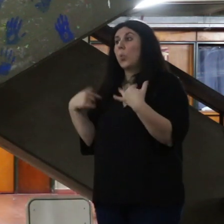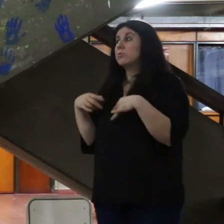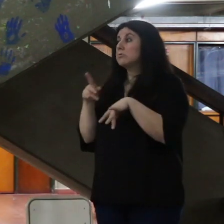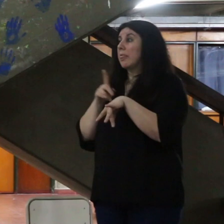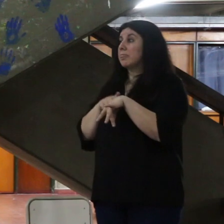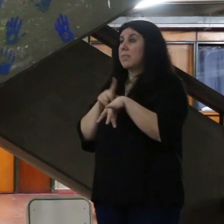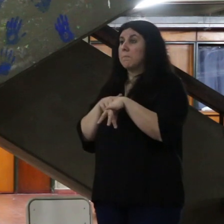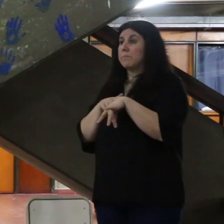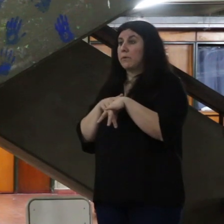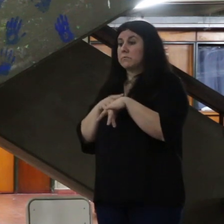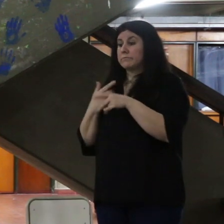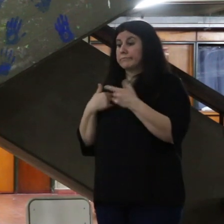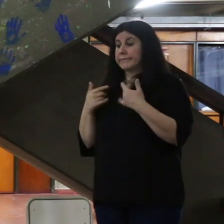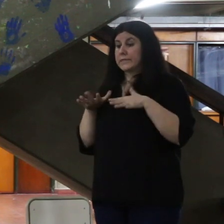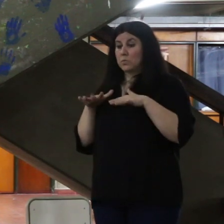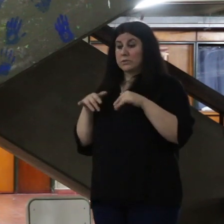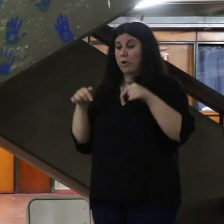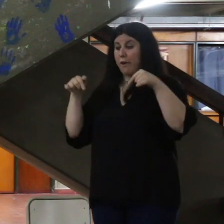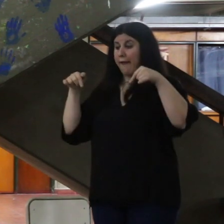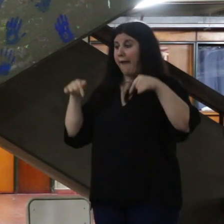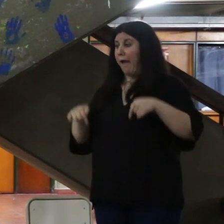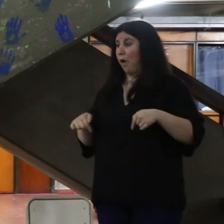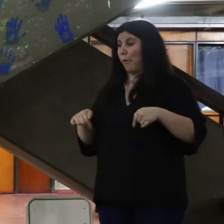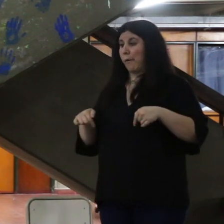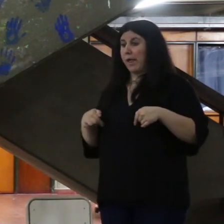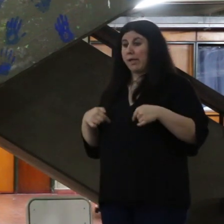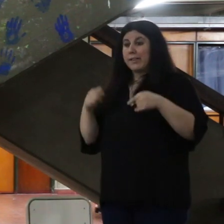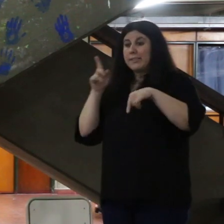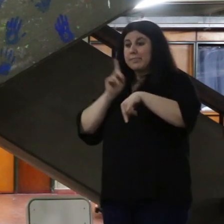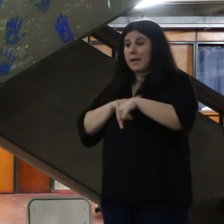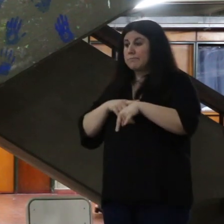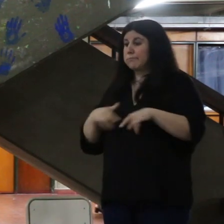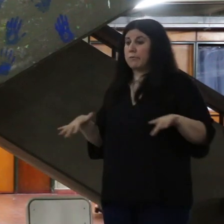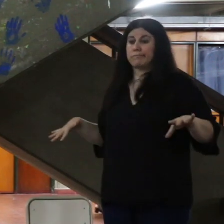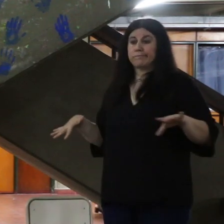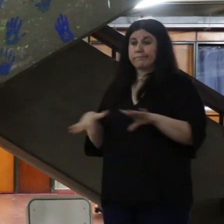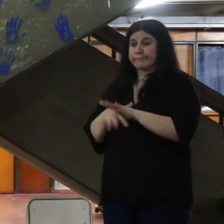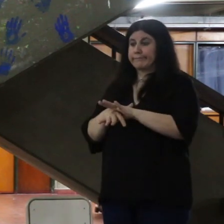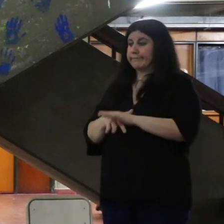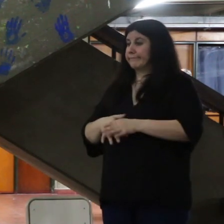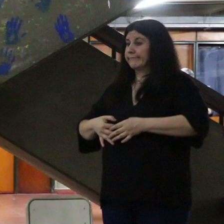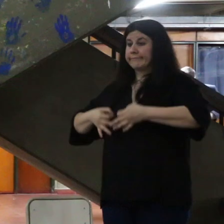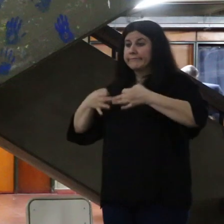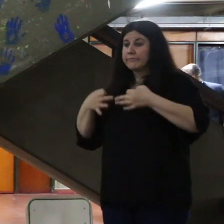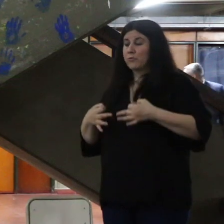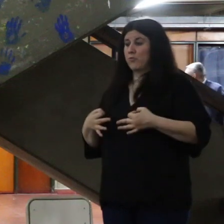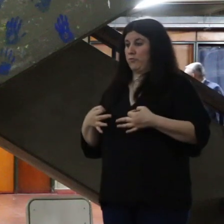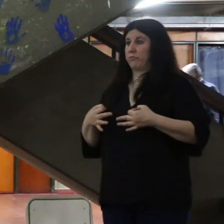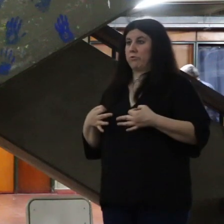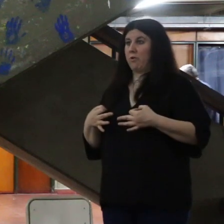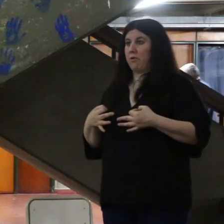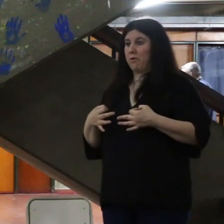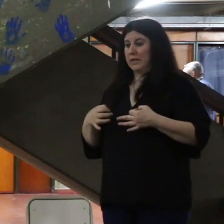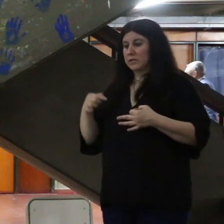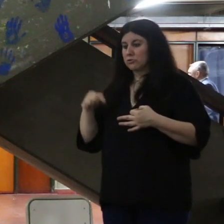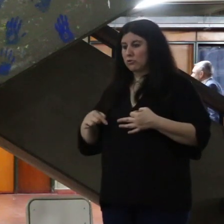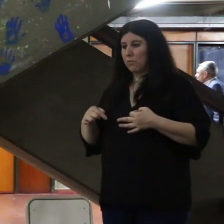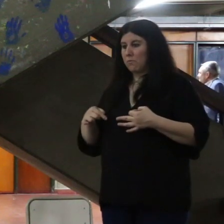es ahora, que es el adecuado, que es el tiempo